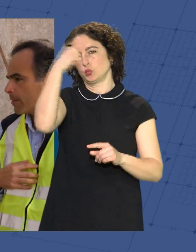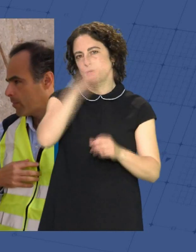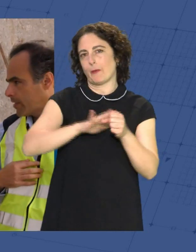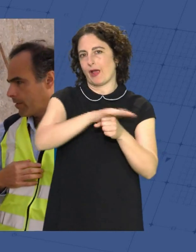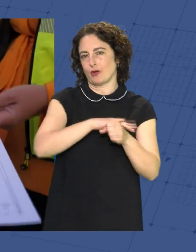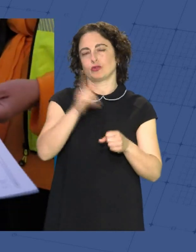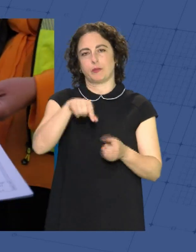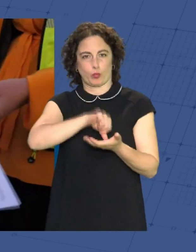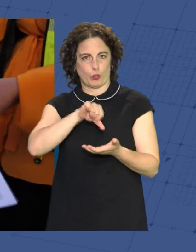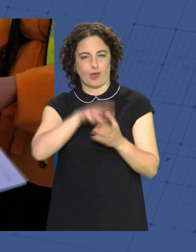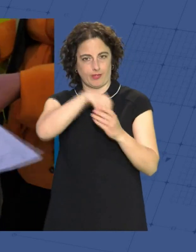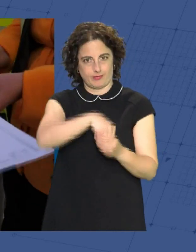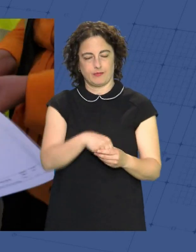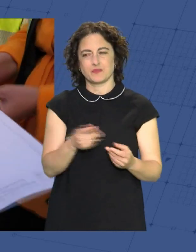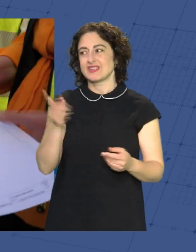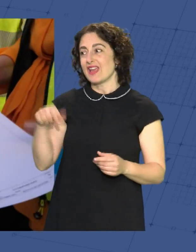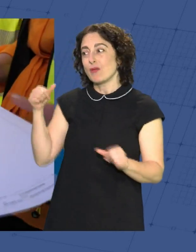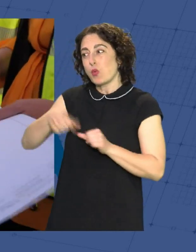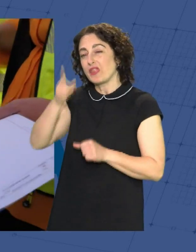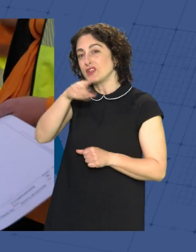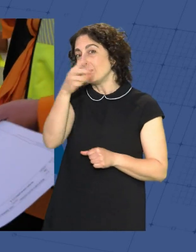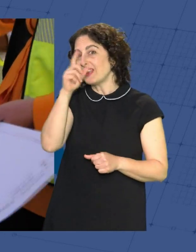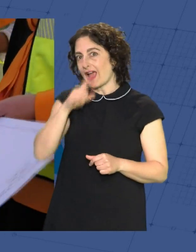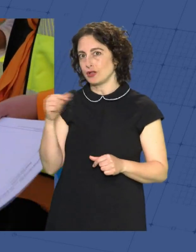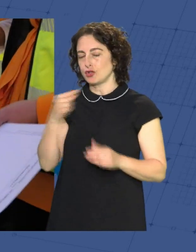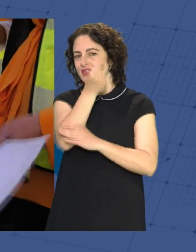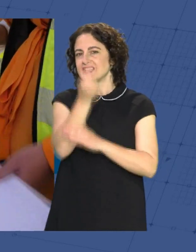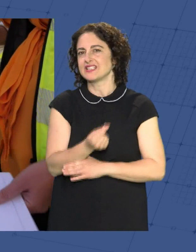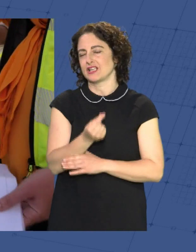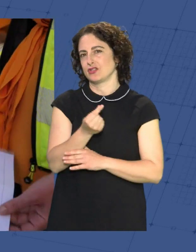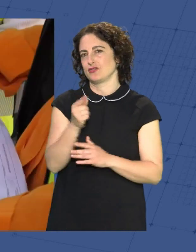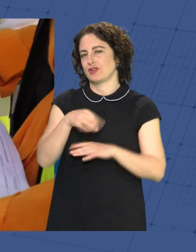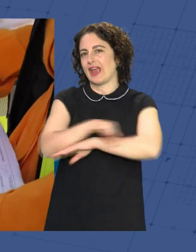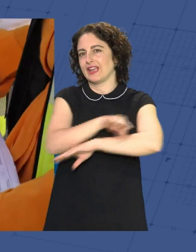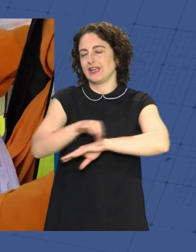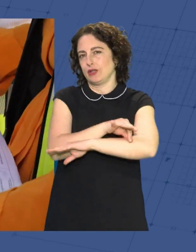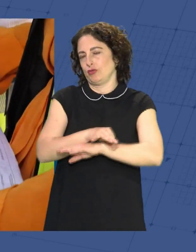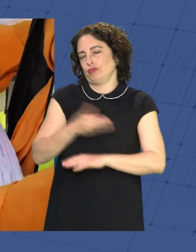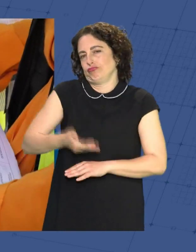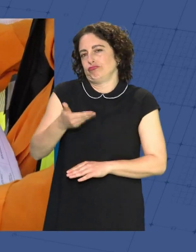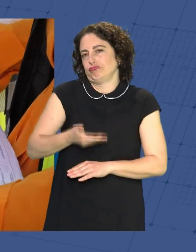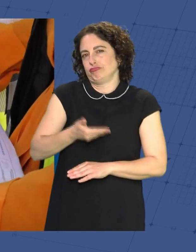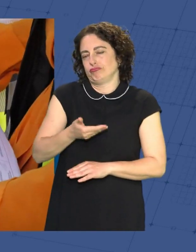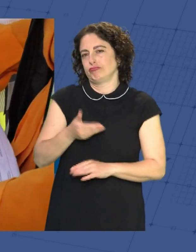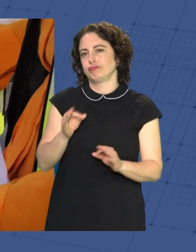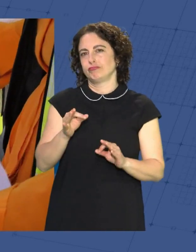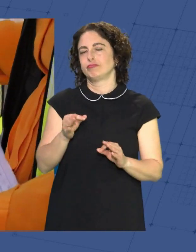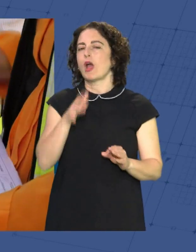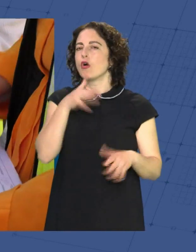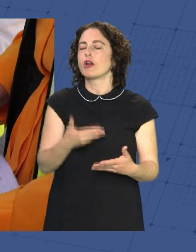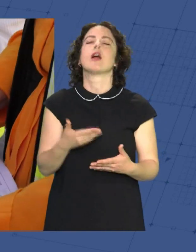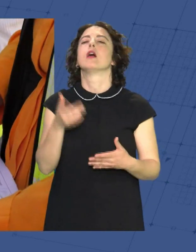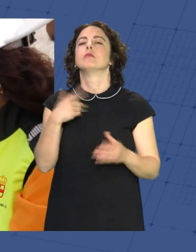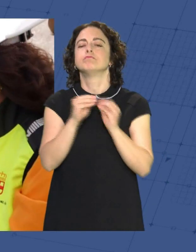ciudad. Que tiene 120 años y que lo diseñó nuestro arquitecto ilustre Trinidad Cuartara. Pues se están haciendo ahora mismo unas